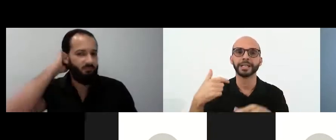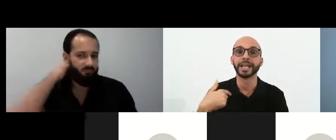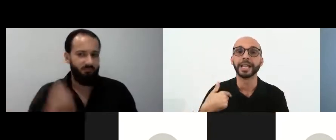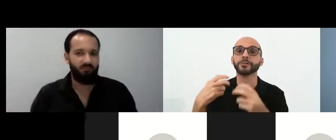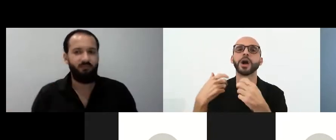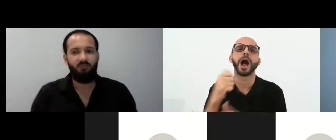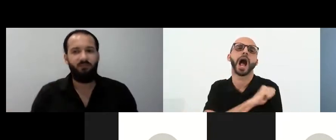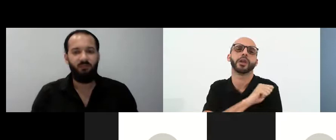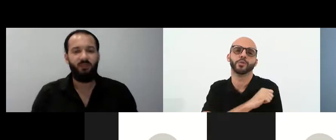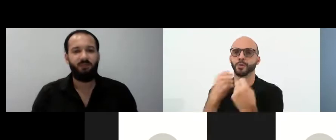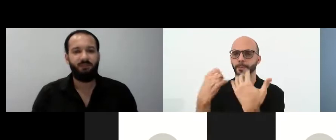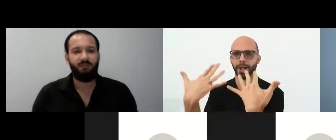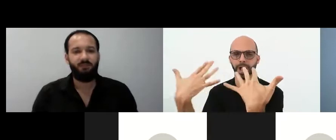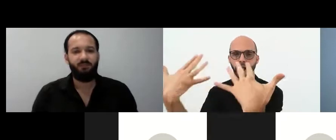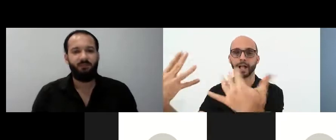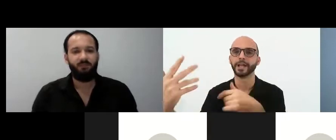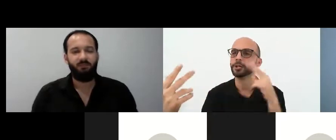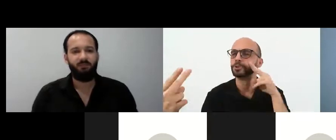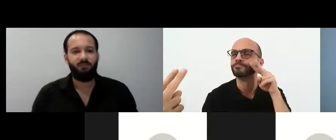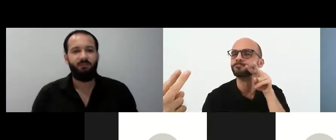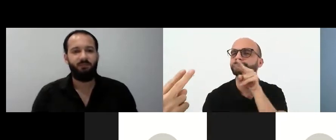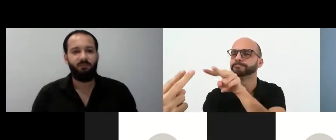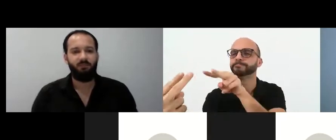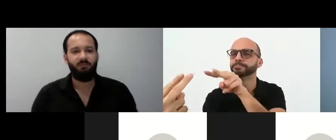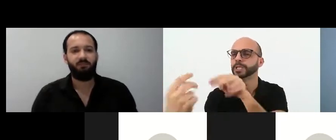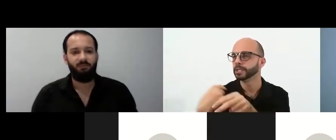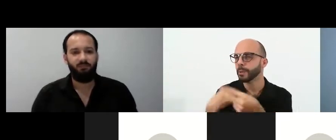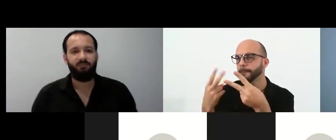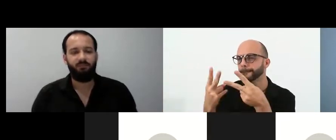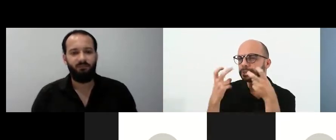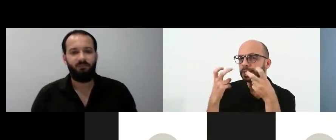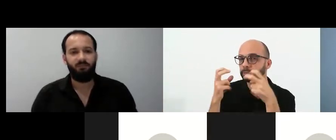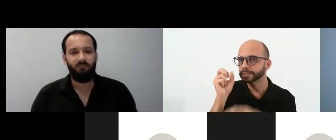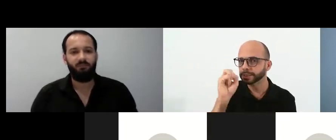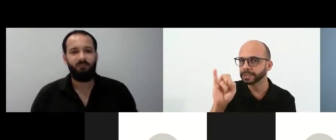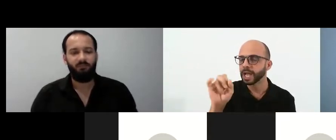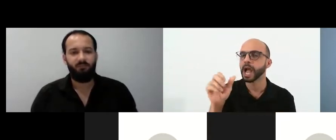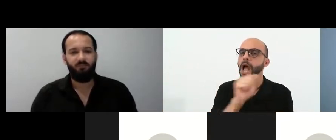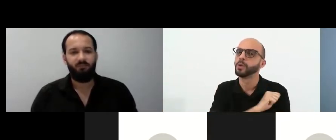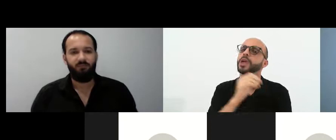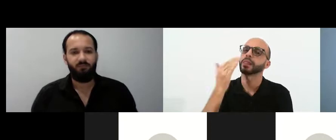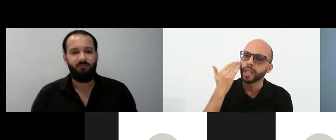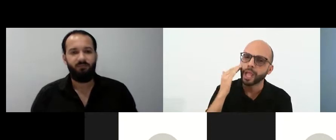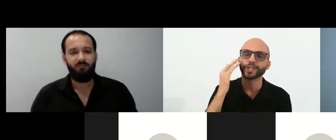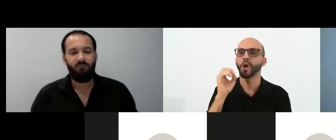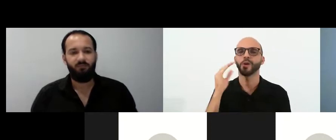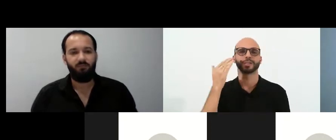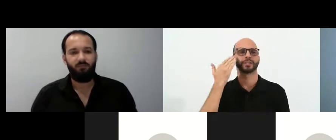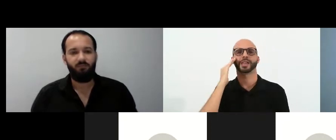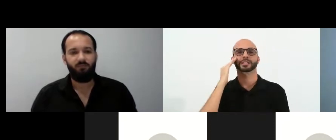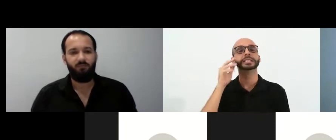dialogar com ele, corrigi-los e ser. Então, isso é muito bom, essa questão do contato, desse processo